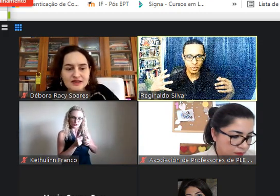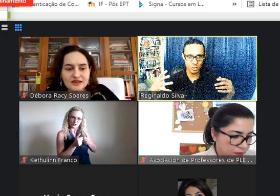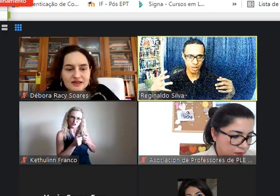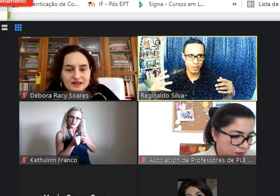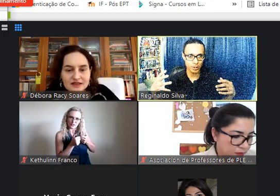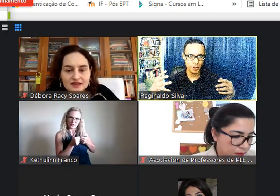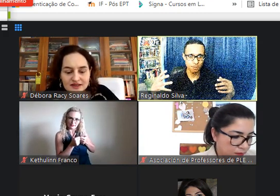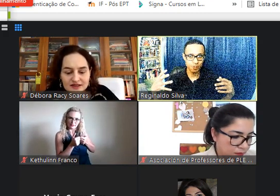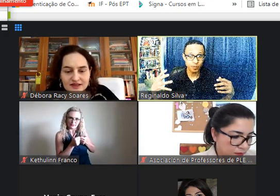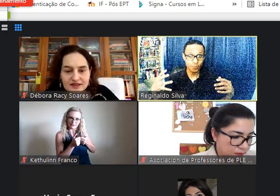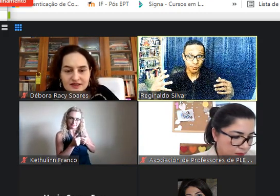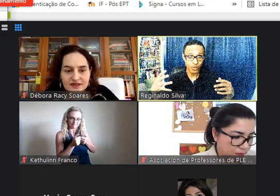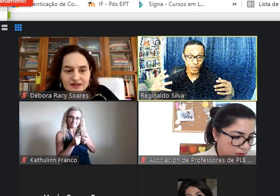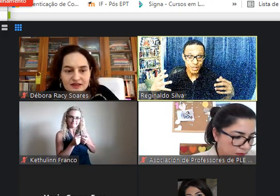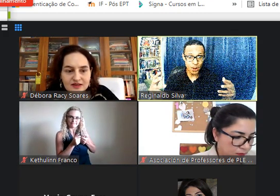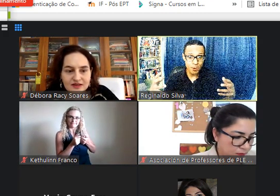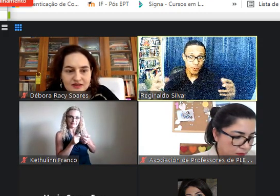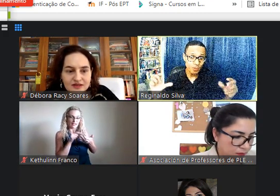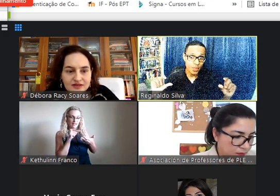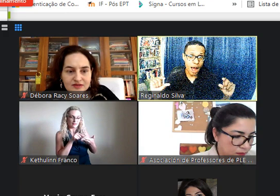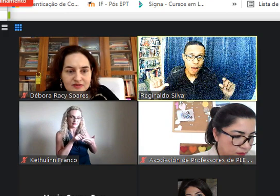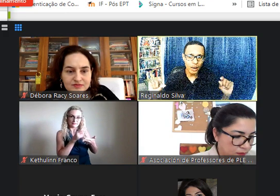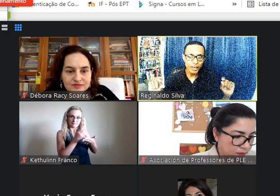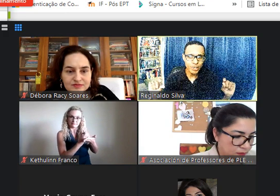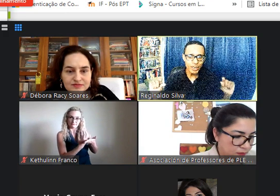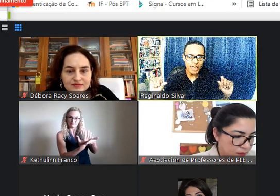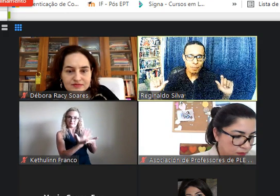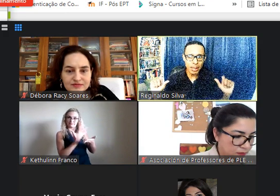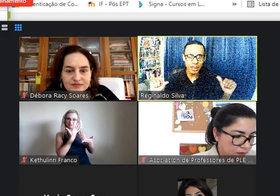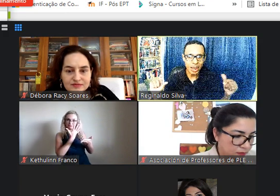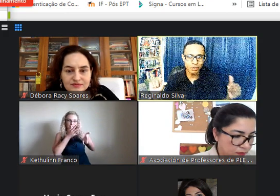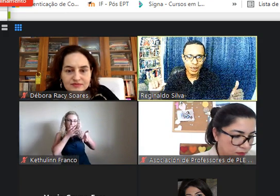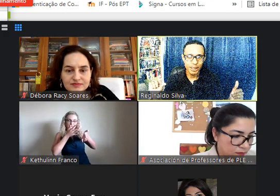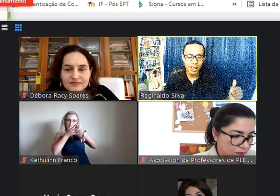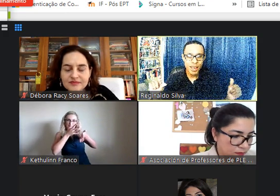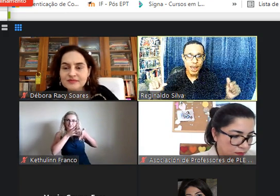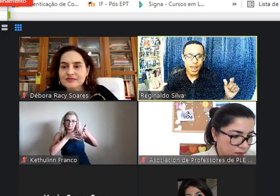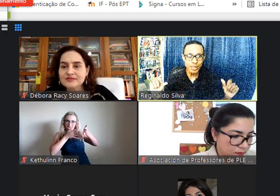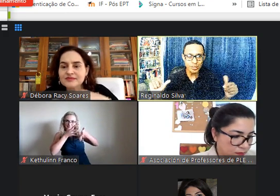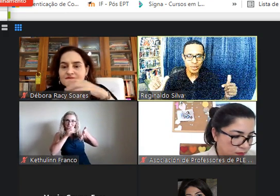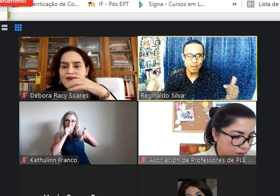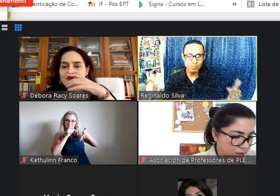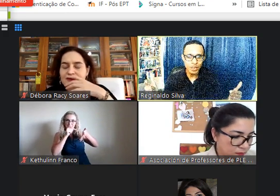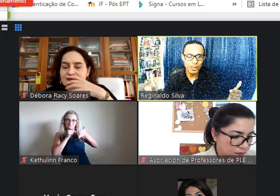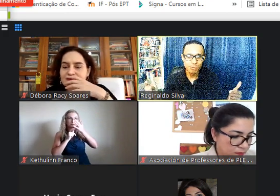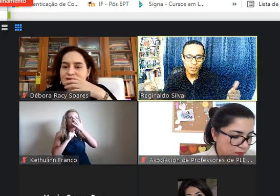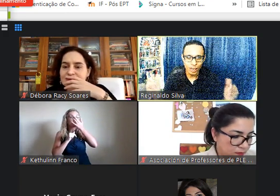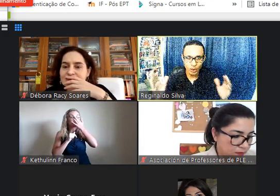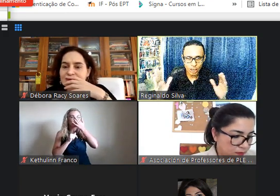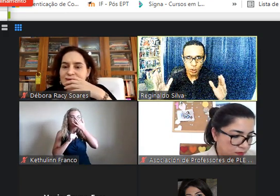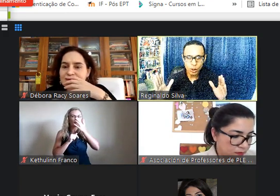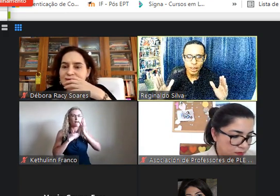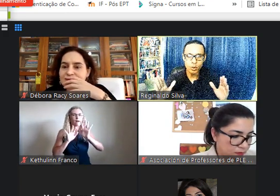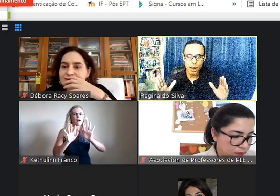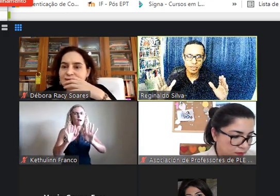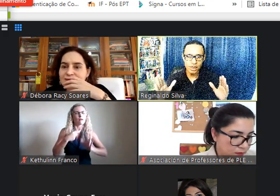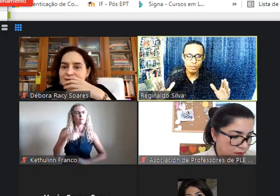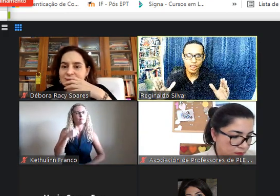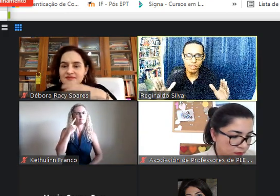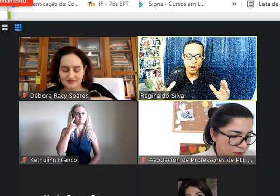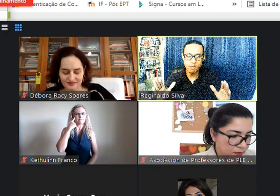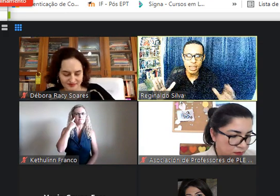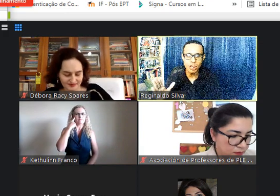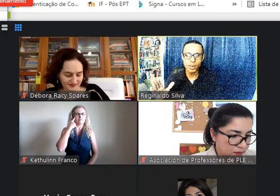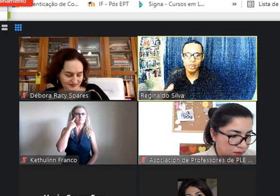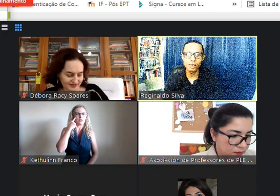língua de sinais. Então, a partir da palavra exame, eu até coloquei no quadrinho, né,